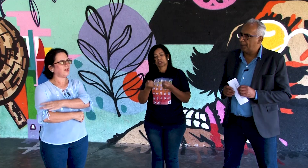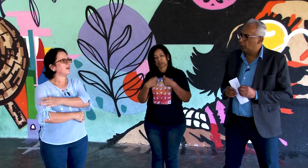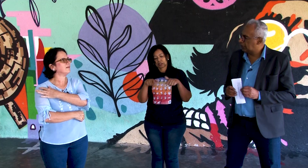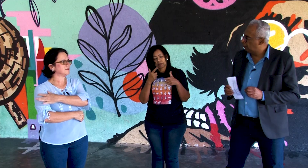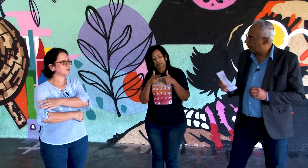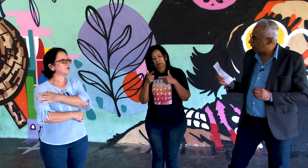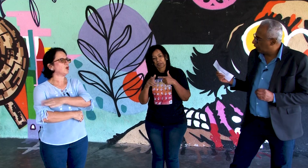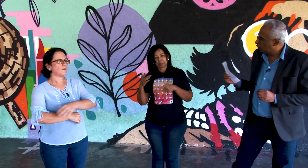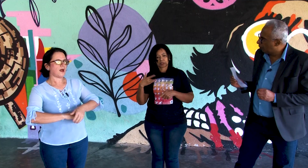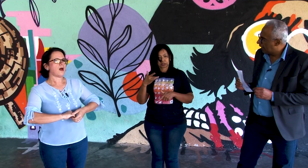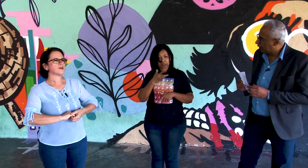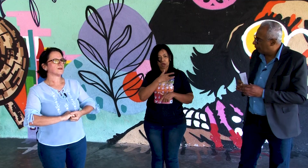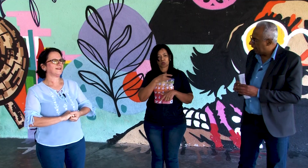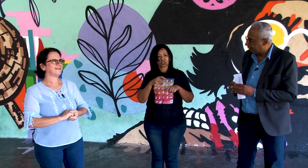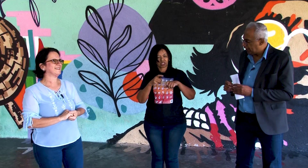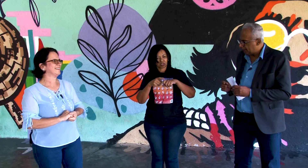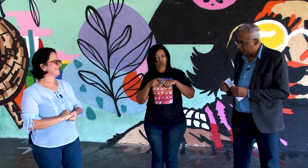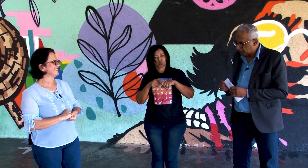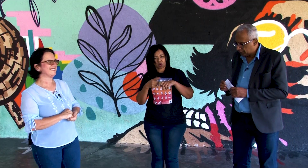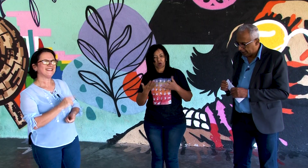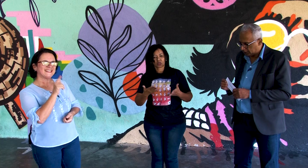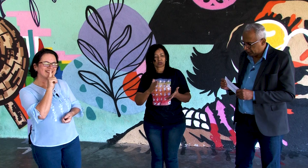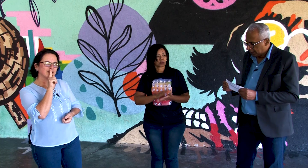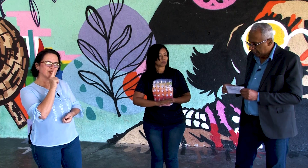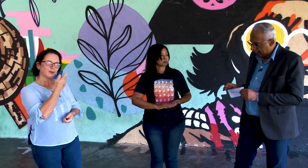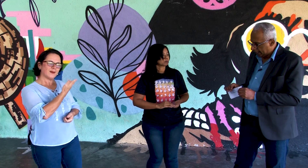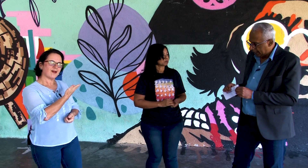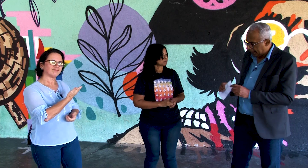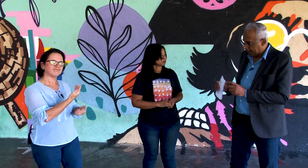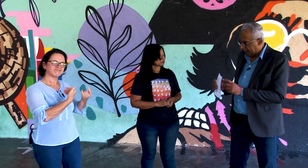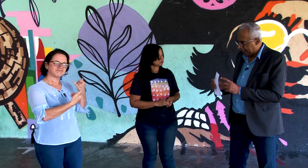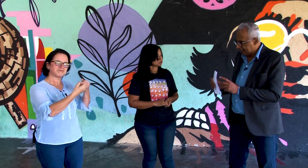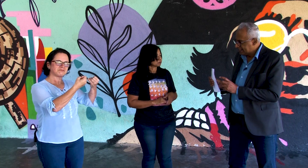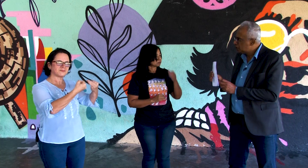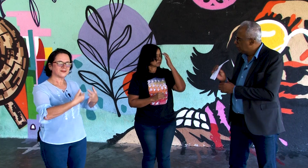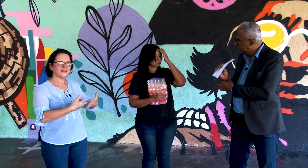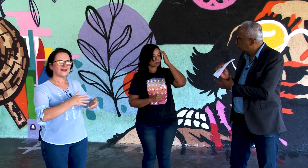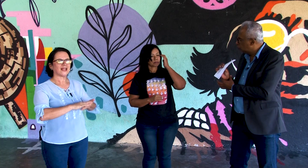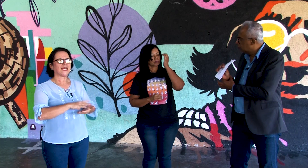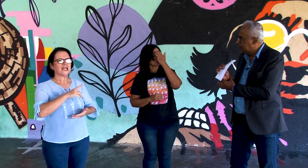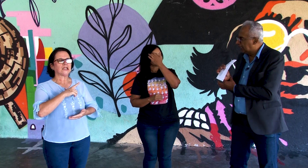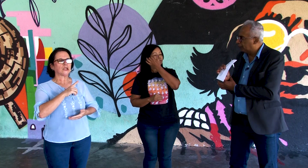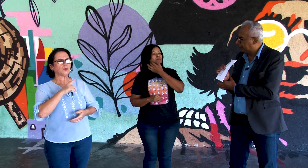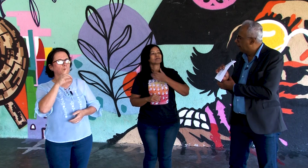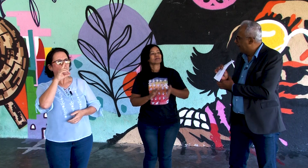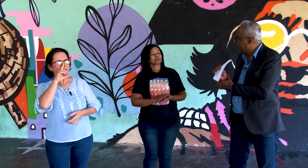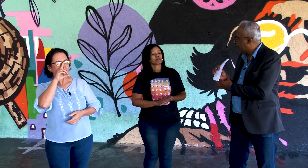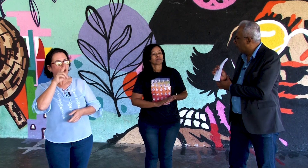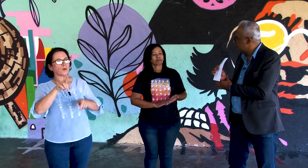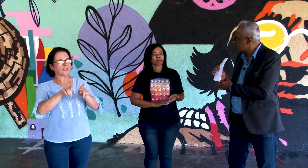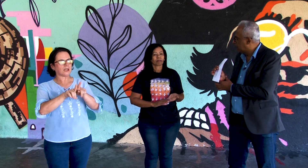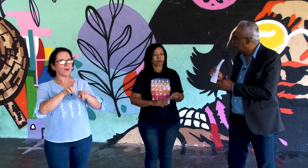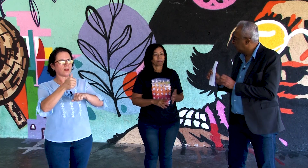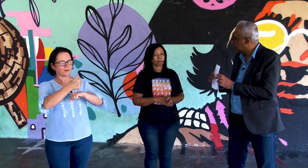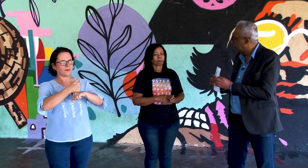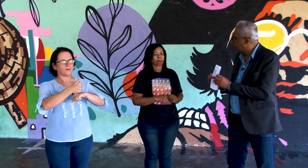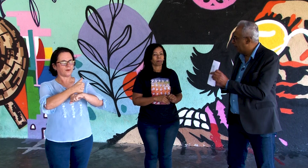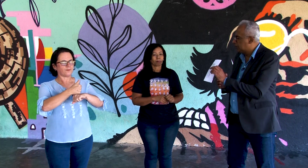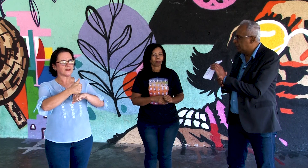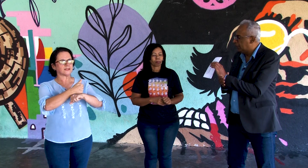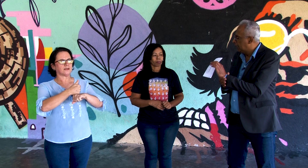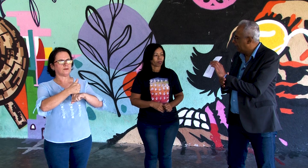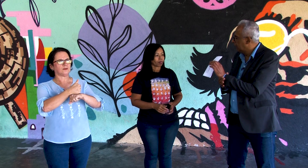eu ia perguntar, vou falar com a Guiomar. Guiomar, fala para mim o seguinte, existem riscos, então, também na profissão,